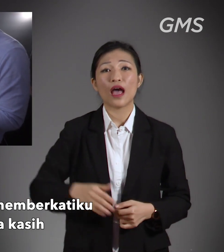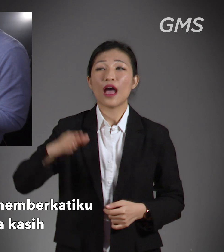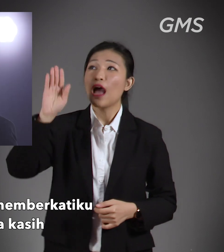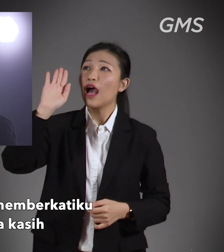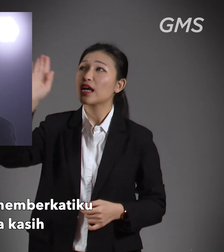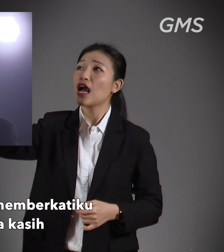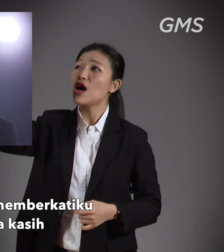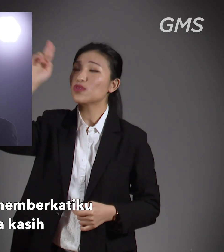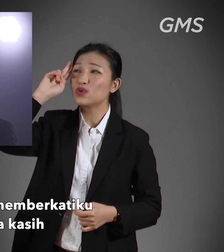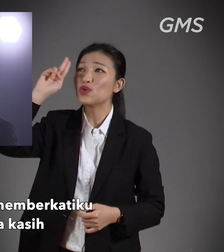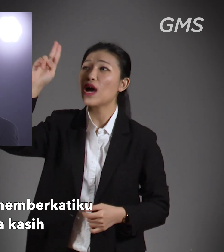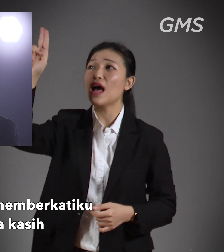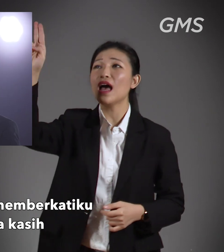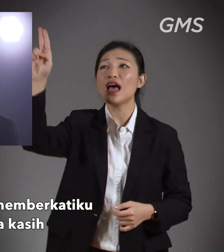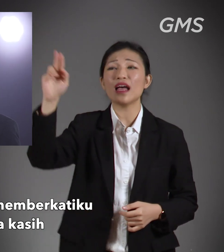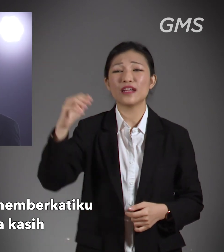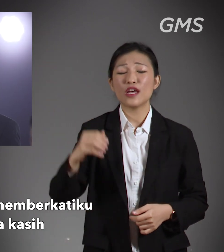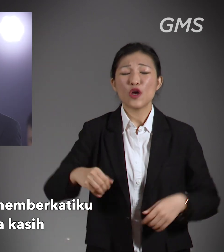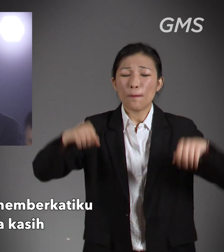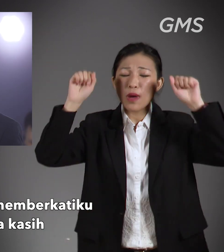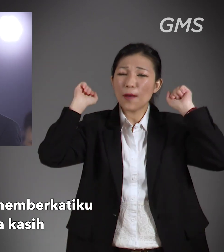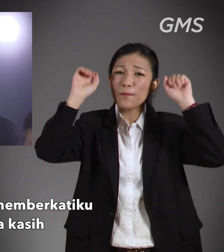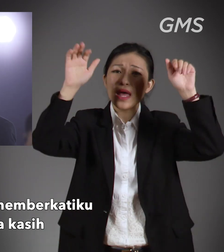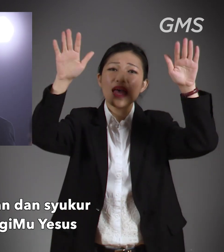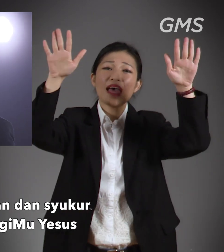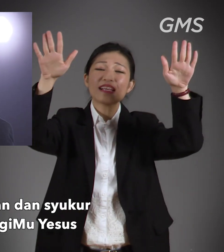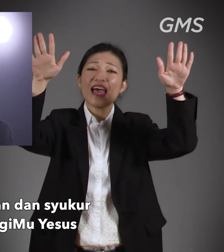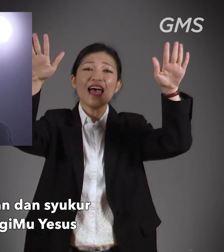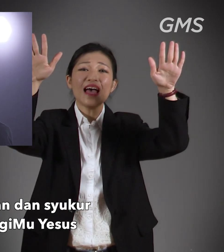Yesus. Kau Tuhan